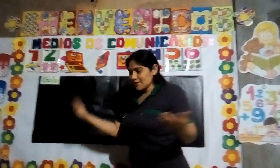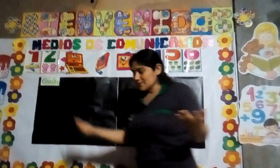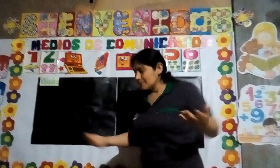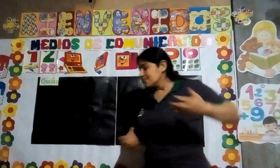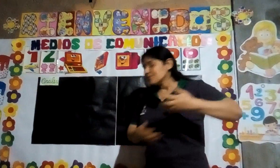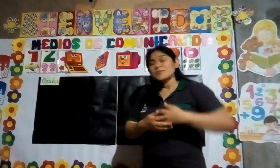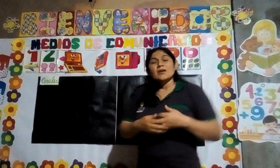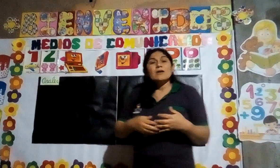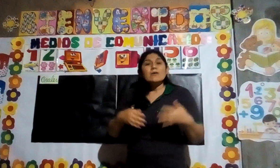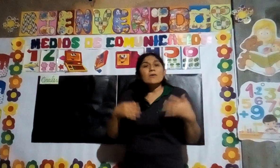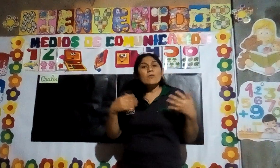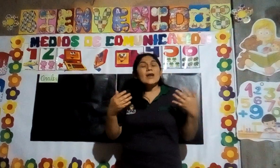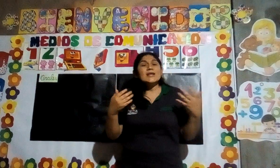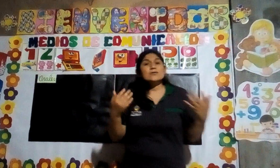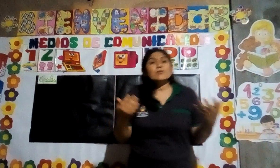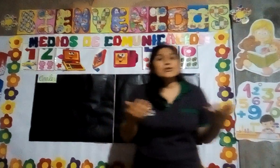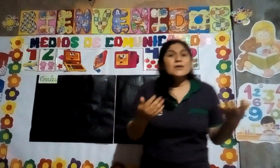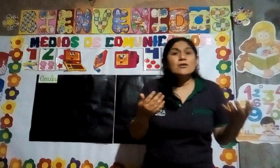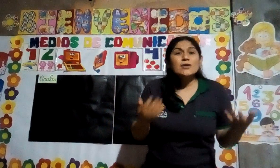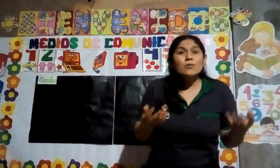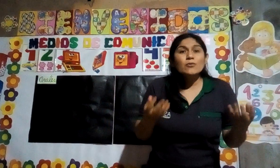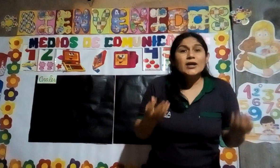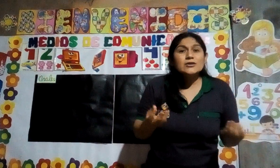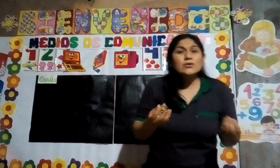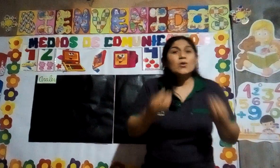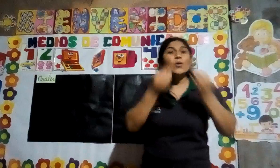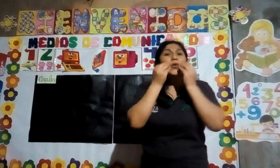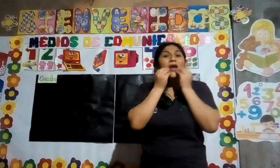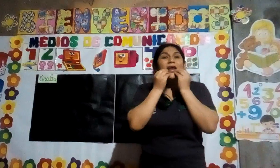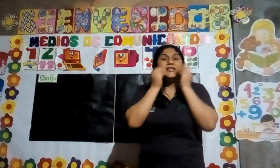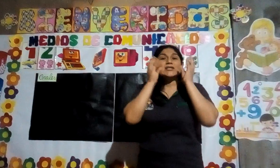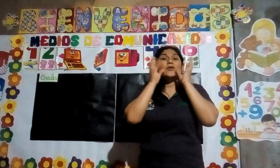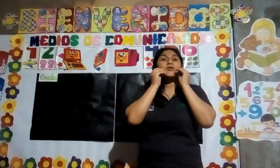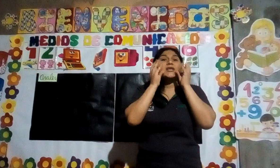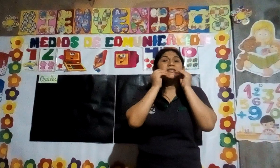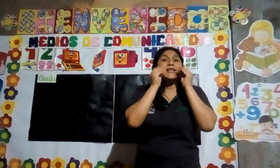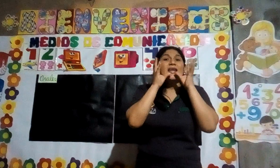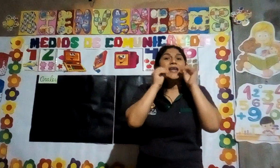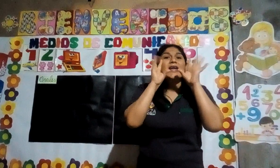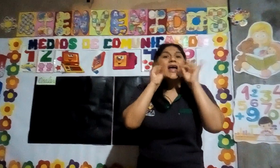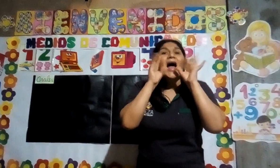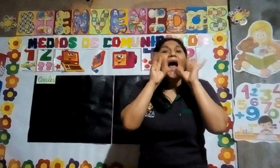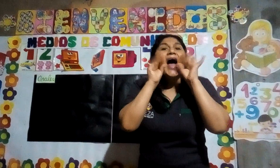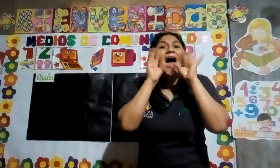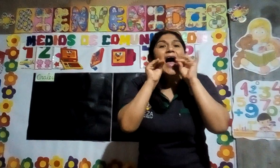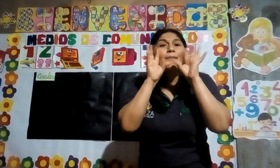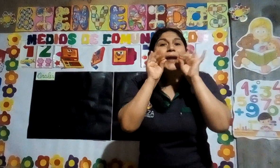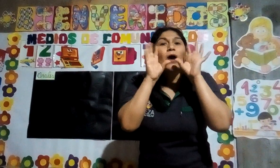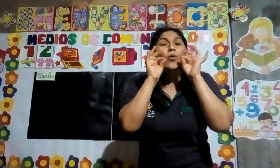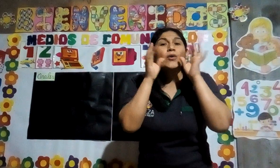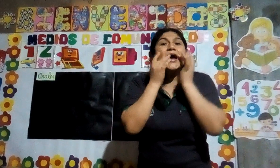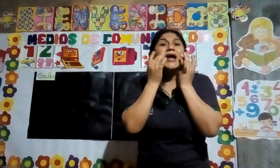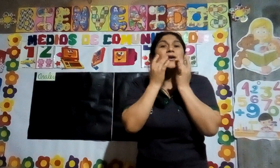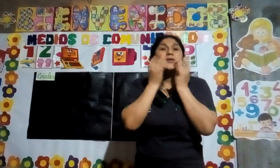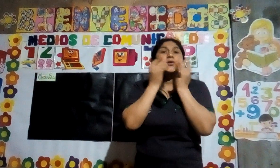Orales. ¿Cuáles son los medios de comunicación orales? Los que se habla, oral, los